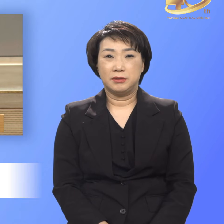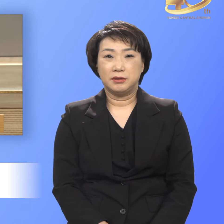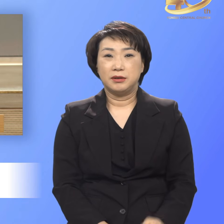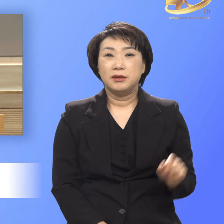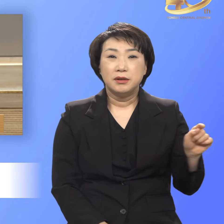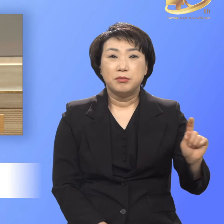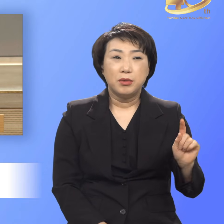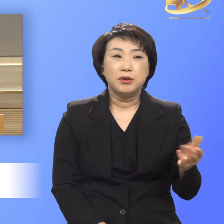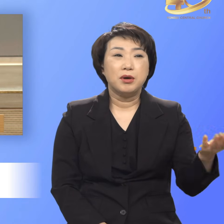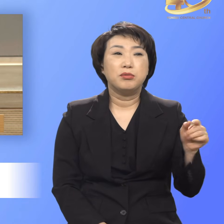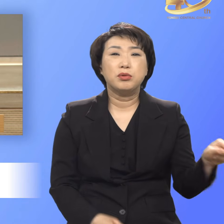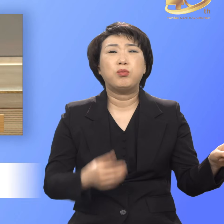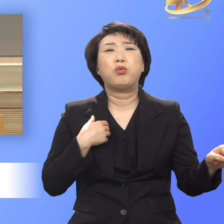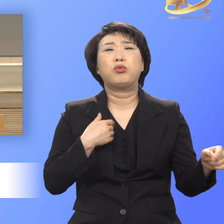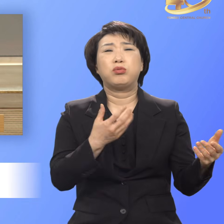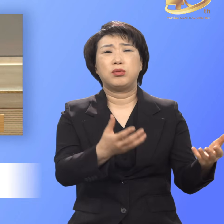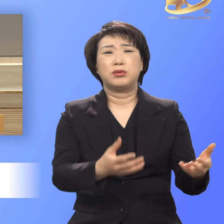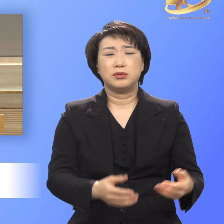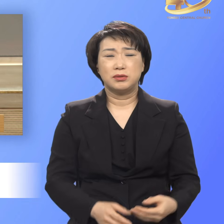말이야. 이걸 몰라?